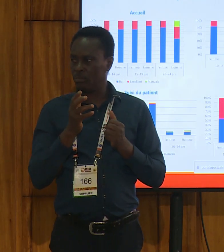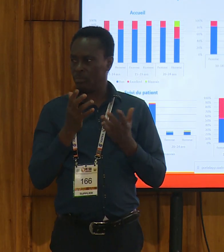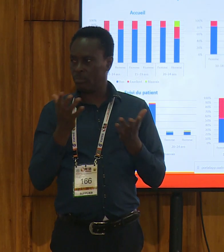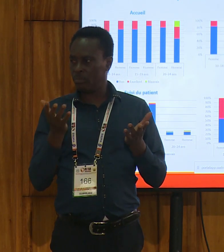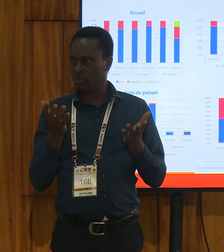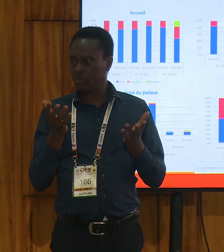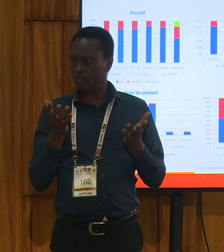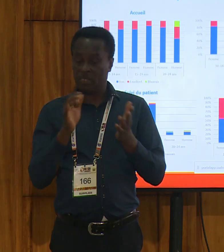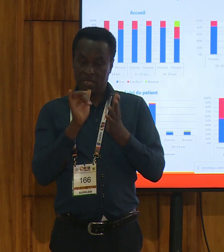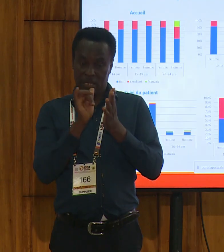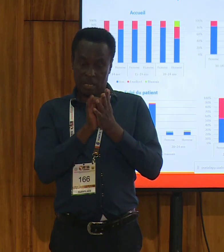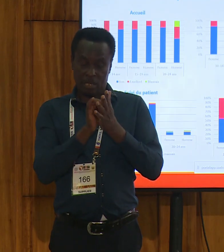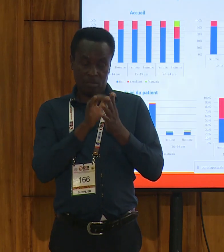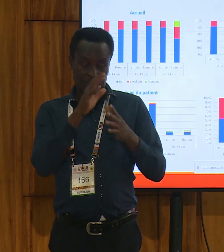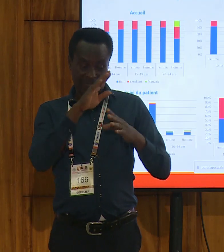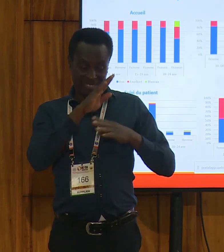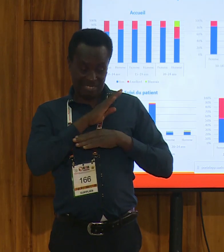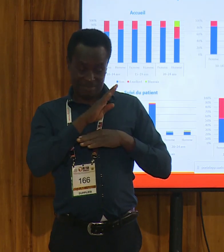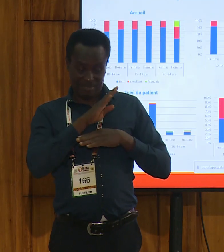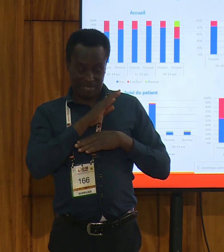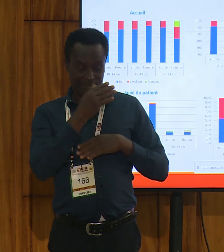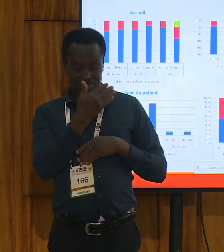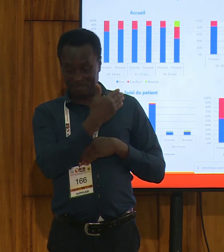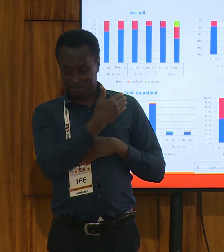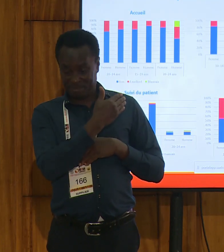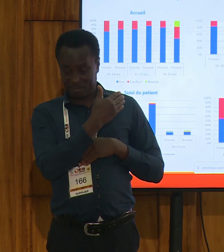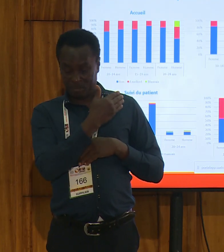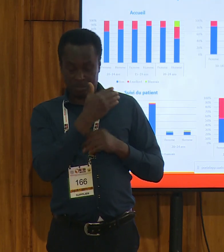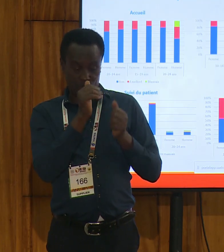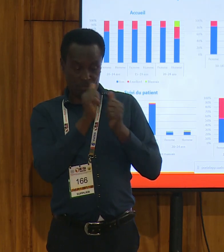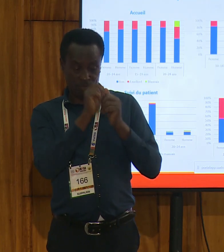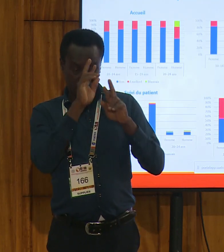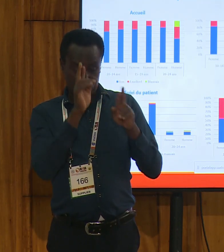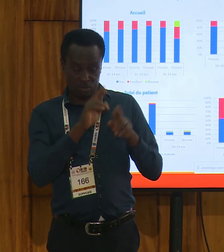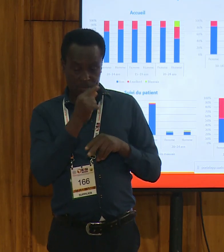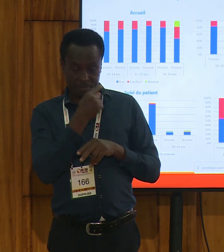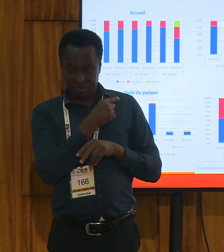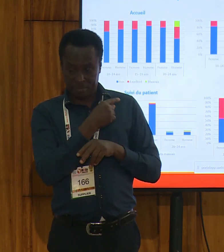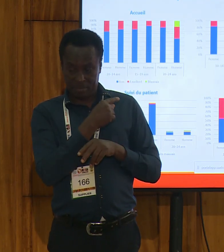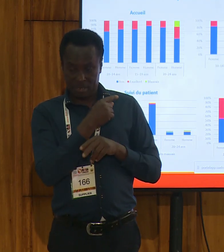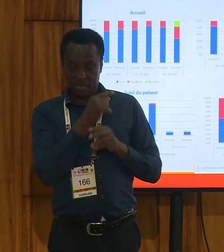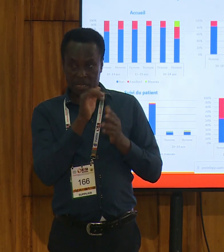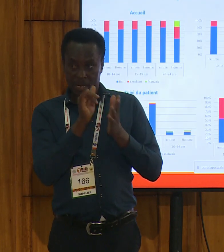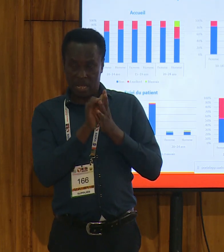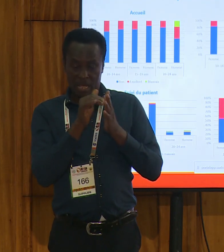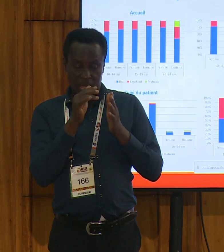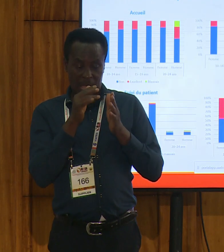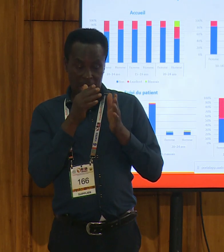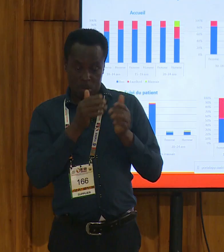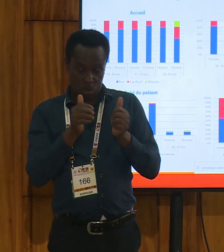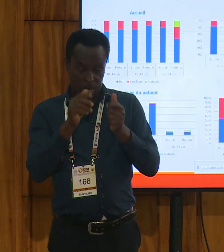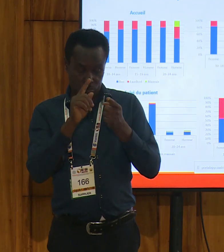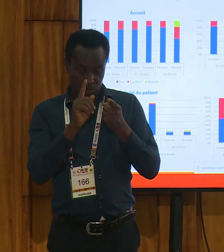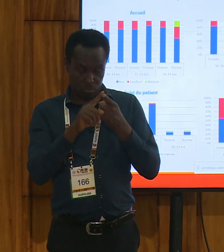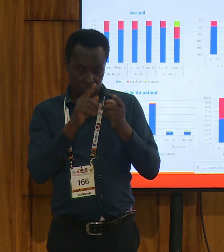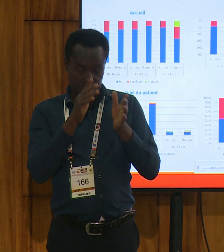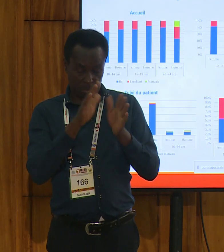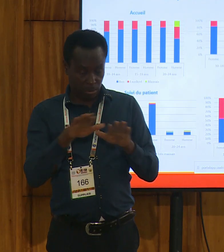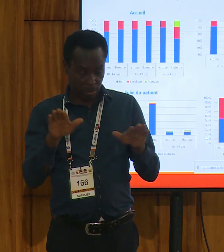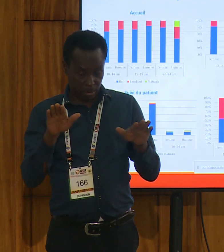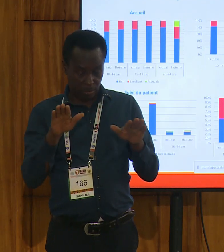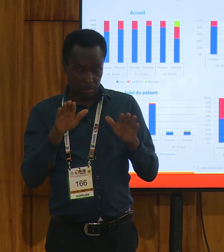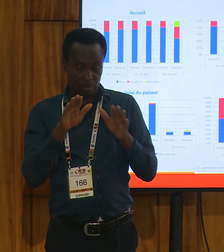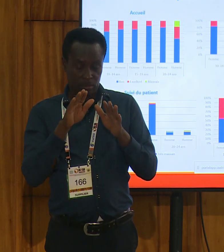de satisfaction, un peu plus de satisfaction en disant que c'est excellent que les garçons. Les jeunes filles adultes de